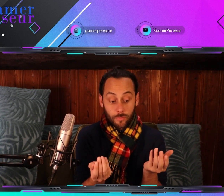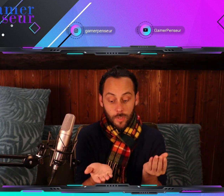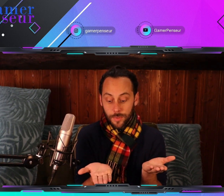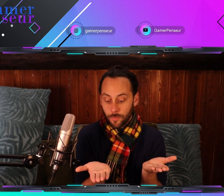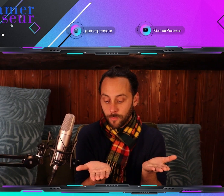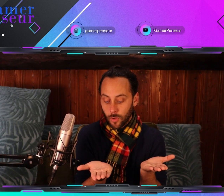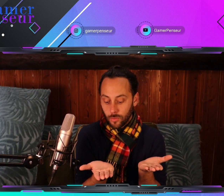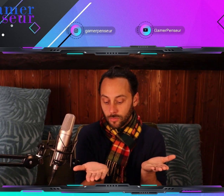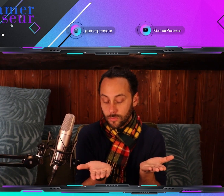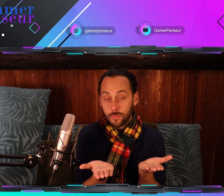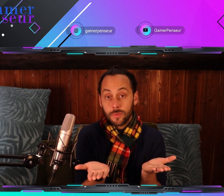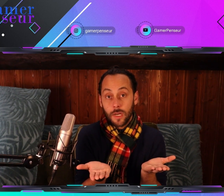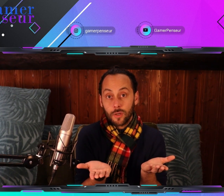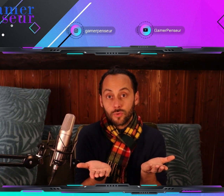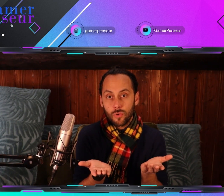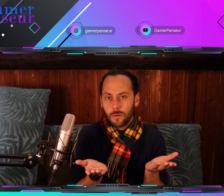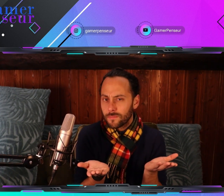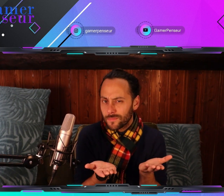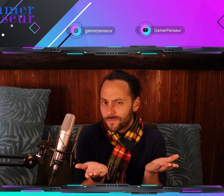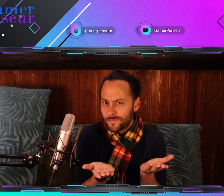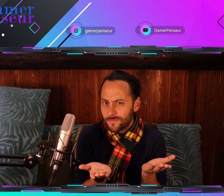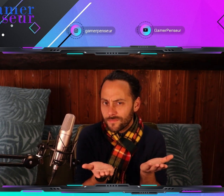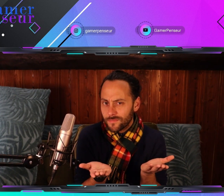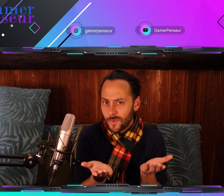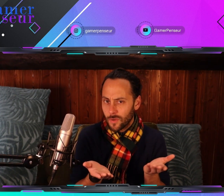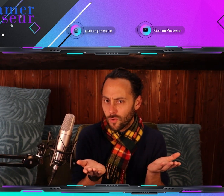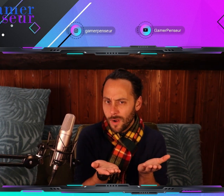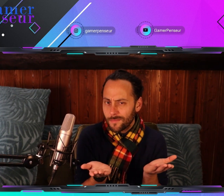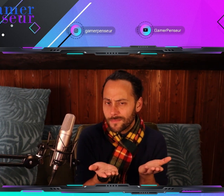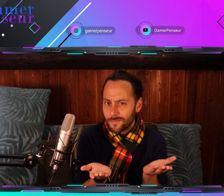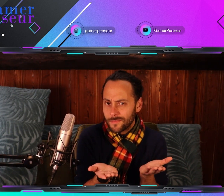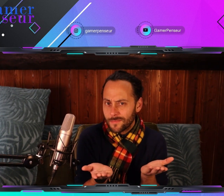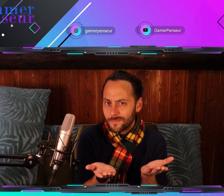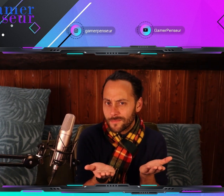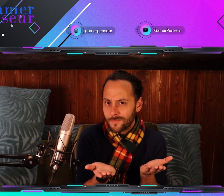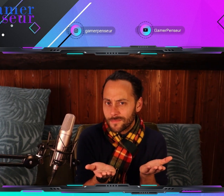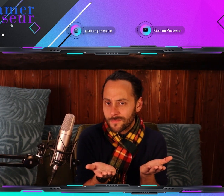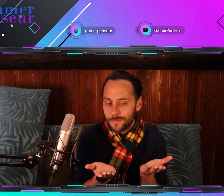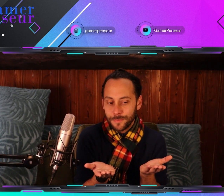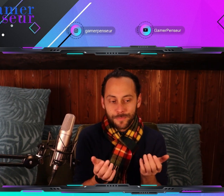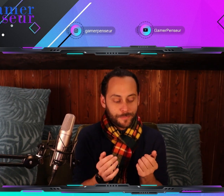de nouveau un petit mouvement d'aller-retour. Quoi?